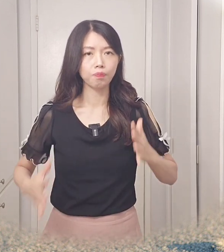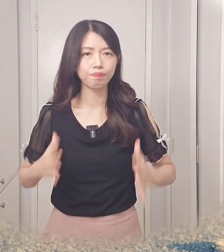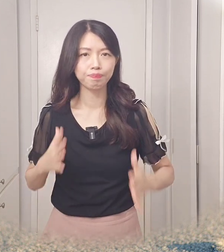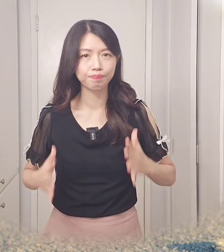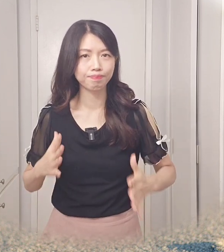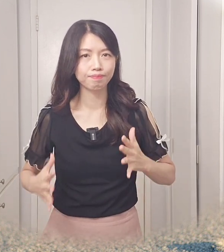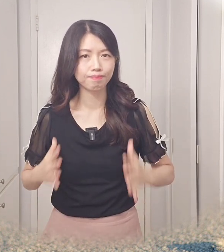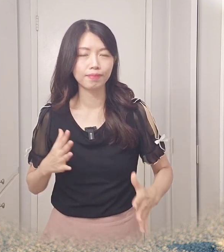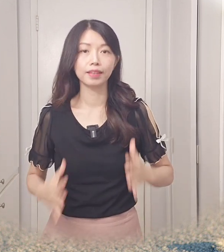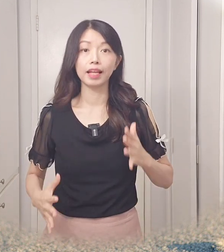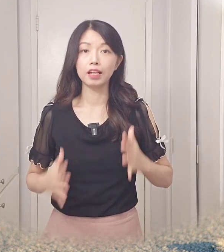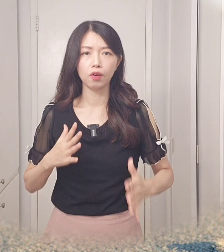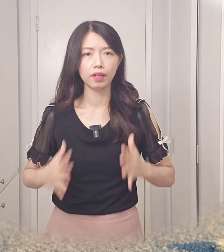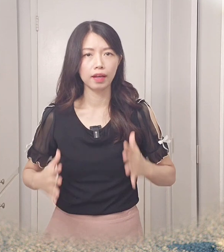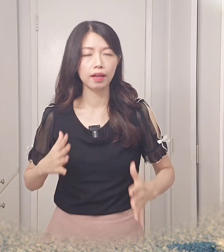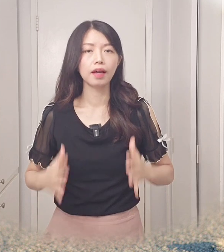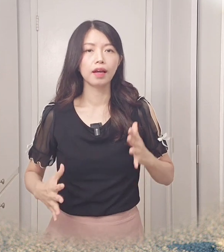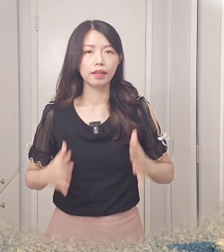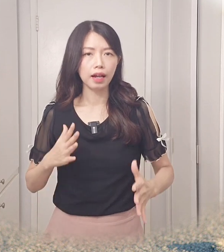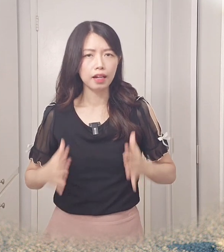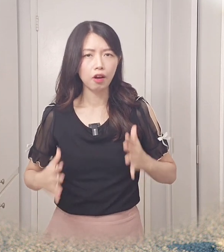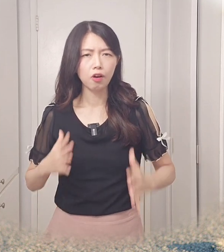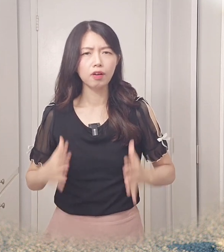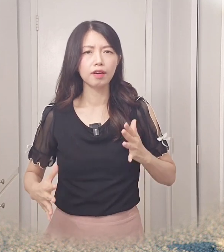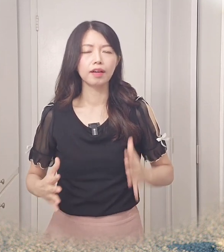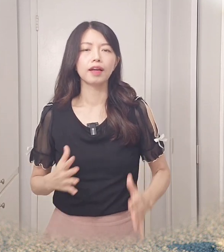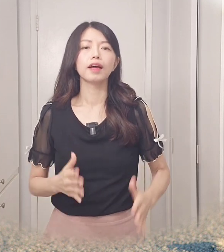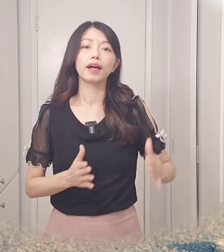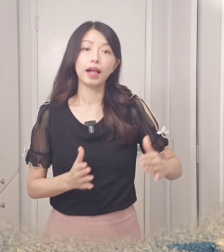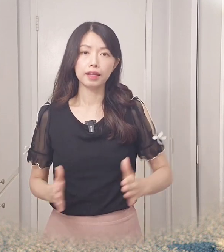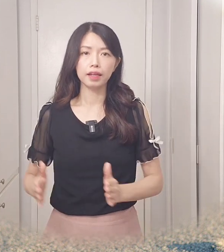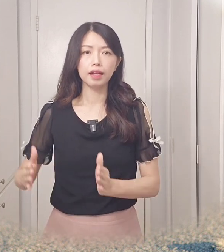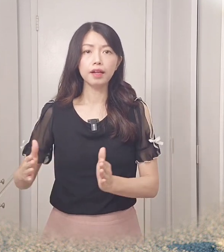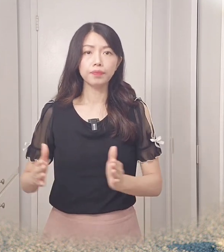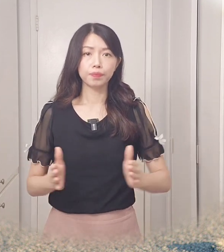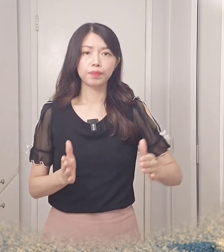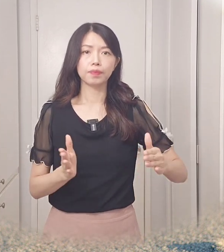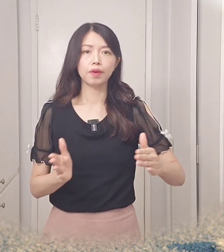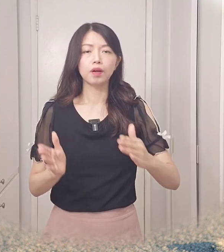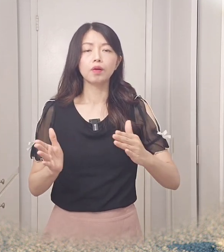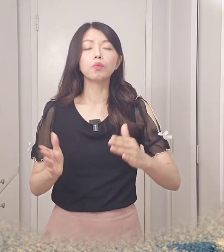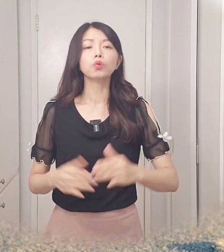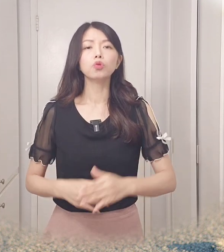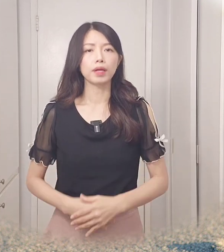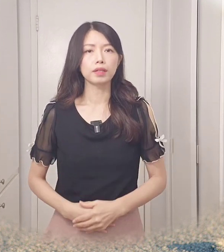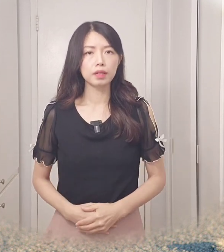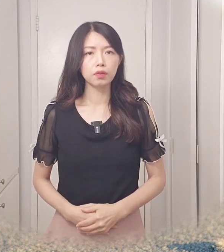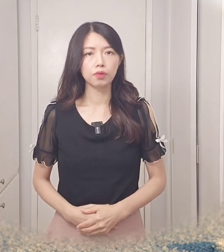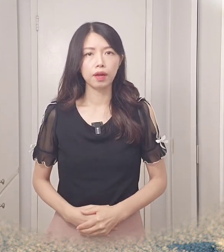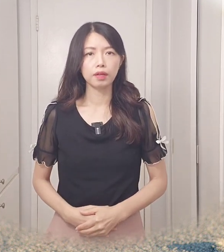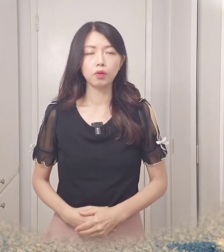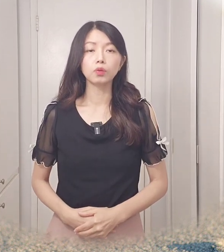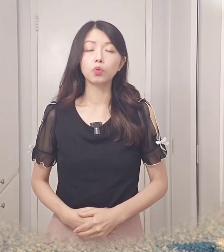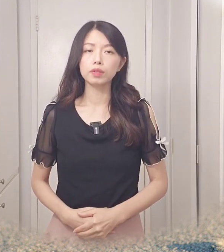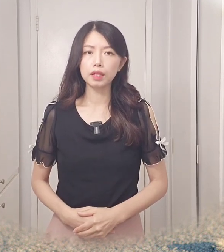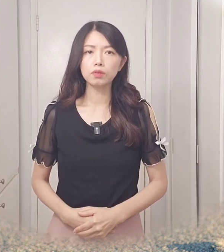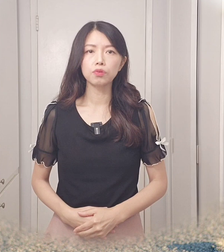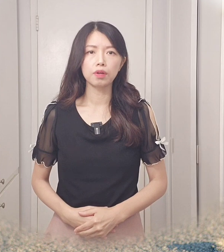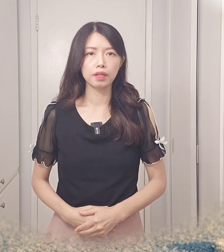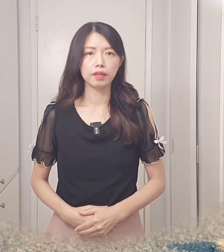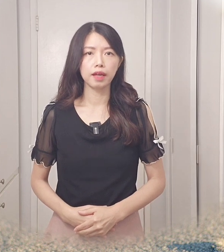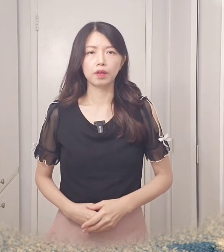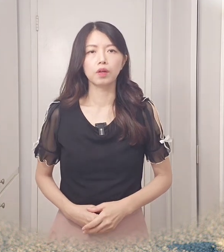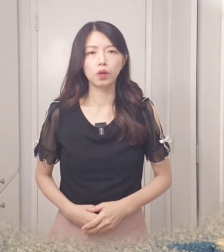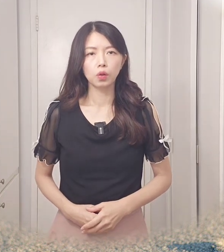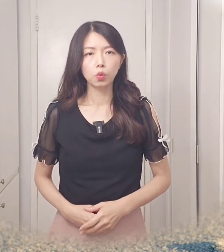상태에서 달려가다, 달려갈 길 모두 마친 후에, 저는 도착